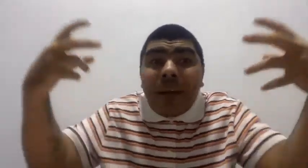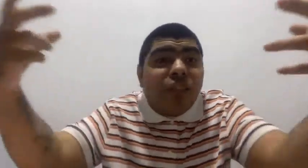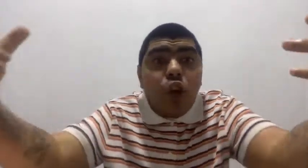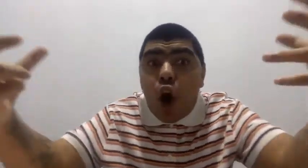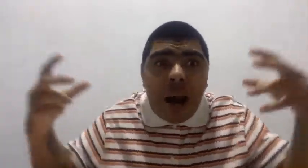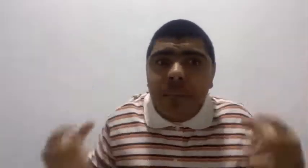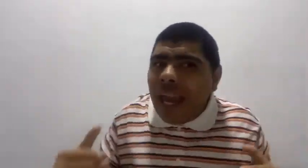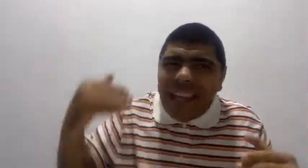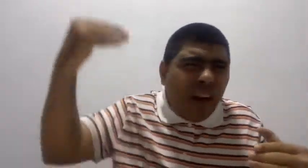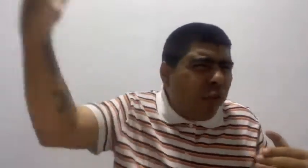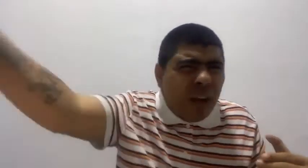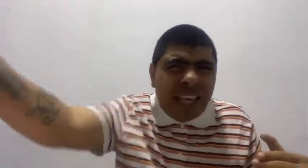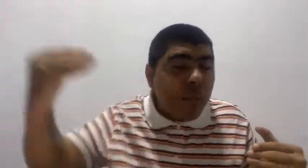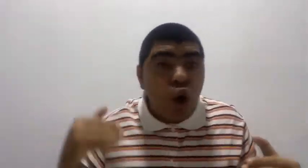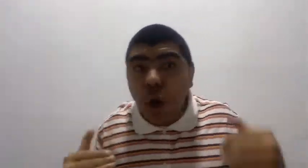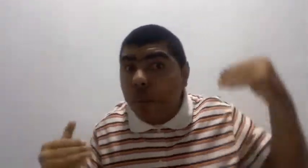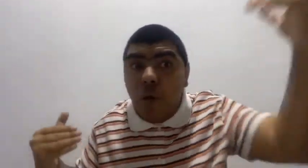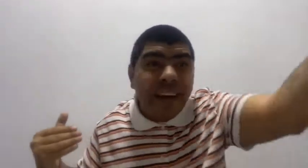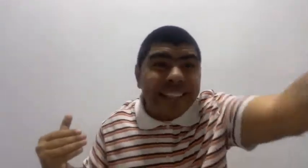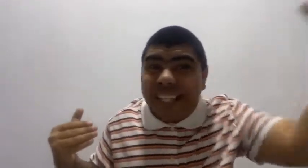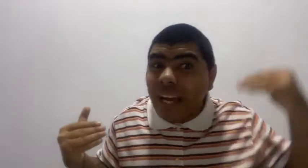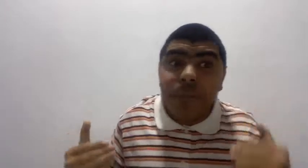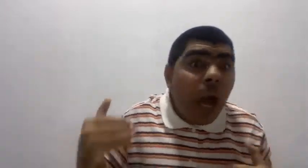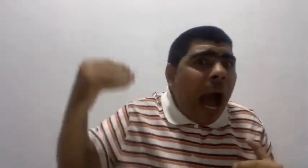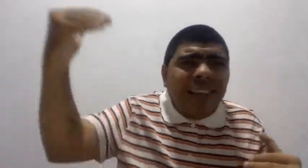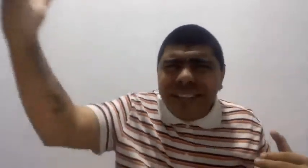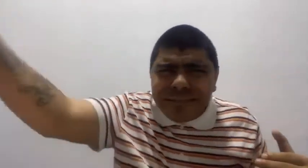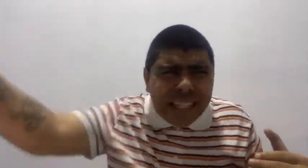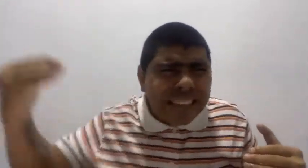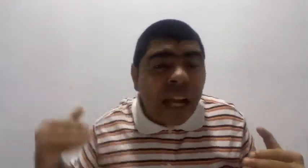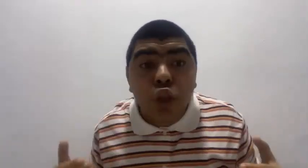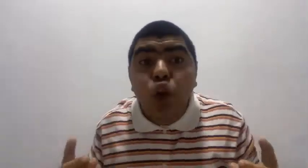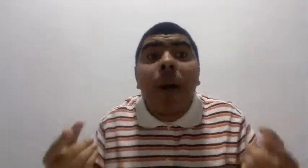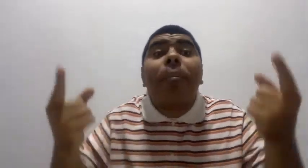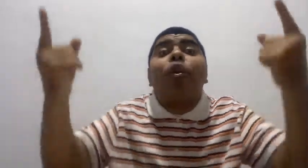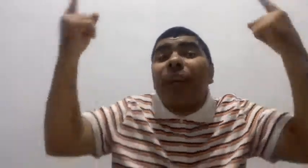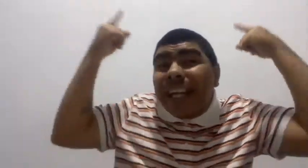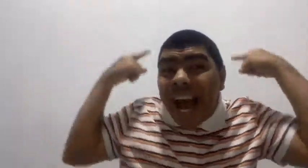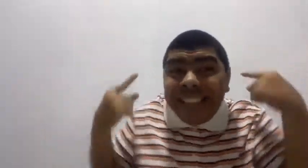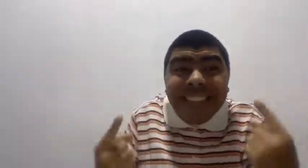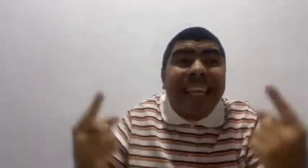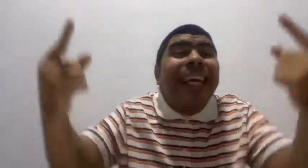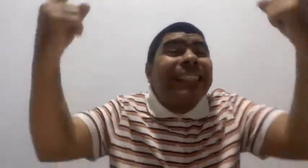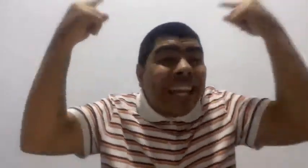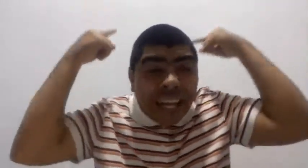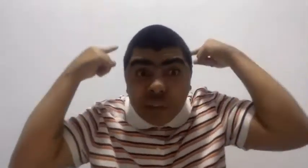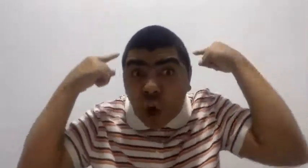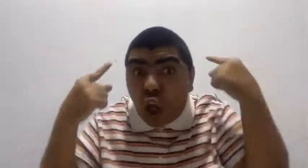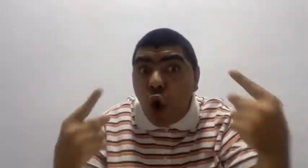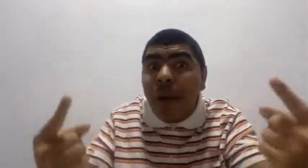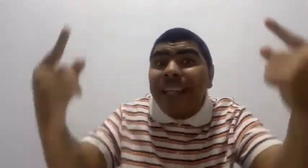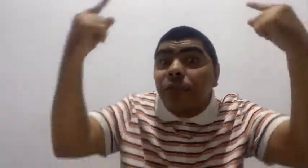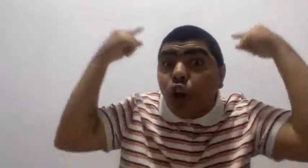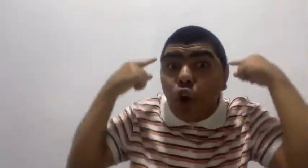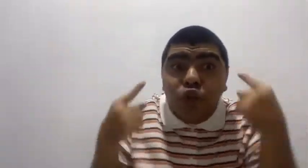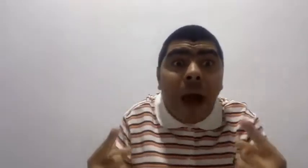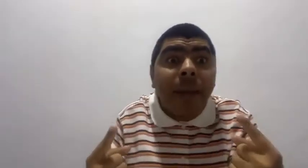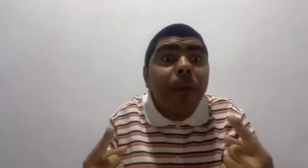impresionan, echan fuera demonios, profetizan, hacen tantas cosas, pero delante delante del que todo lo ve y todo lo sabe,